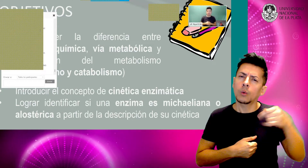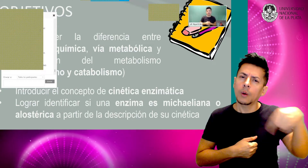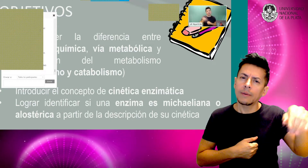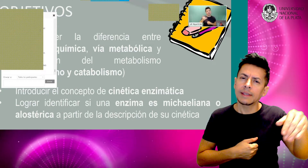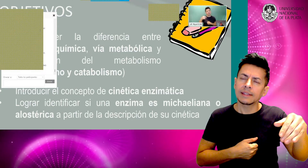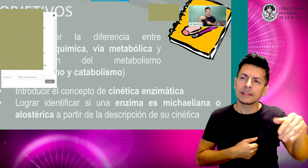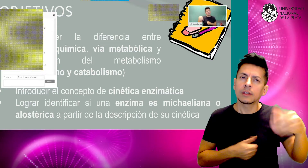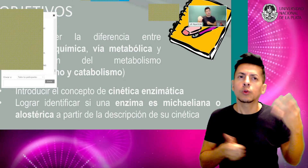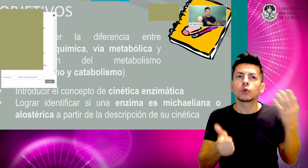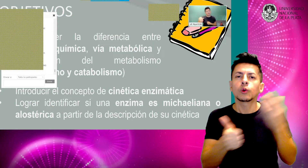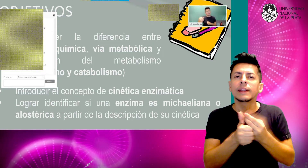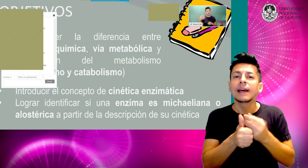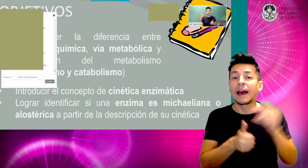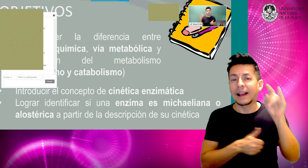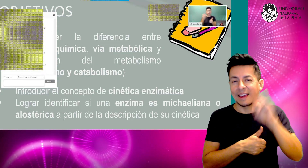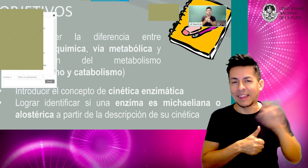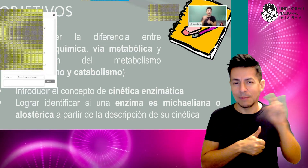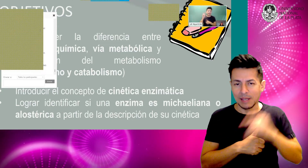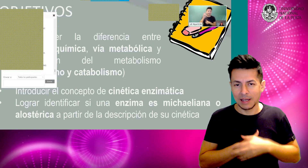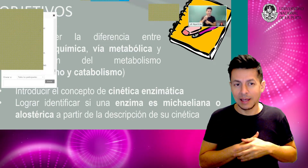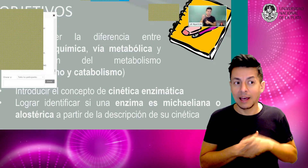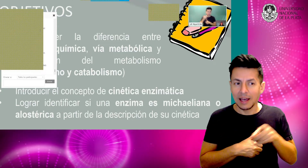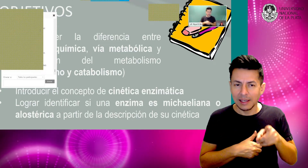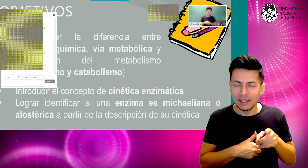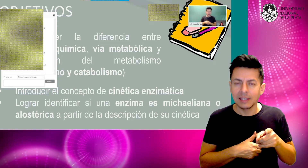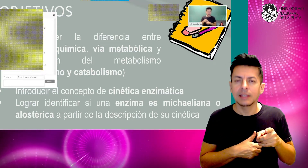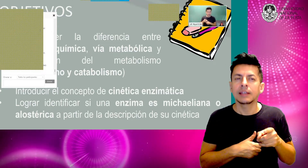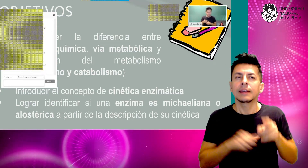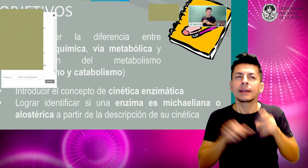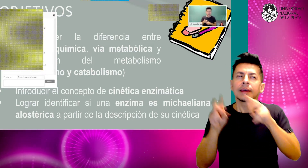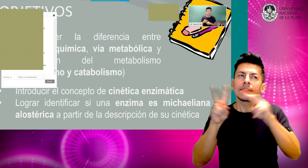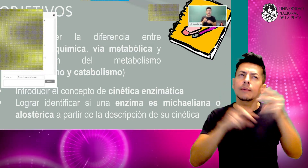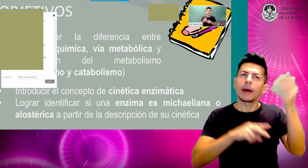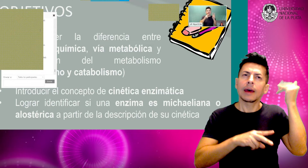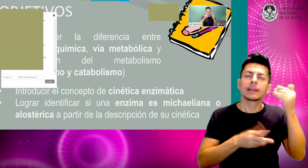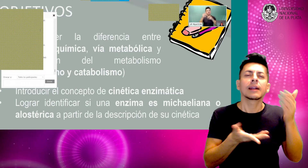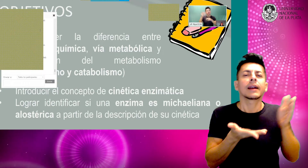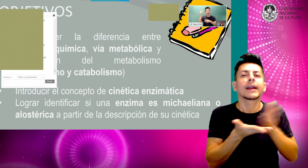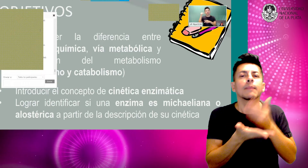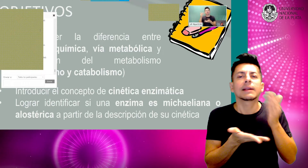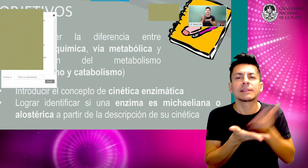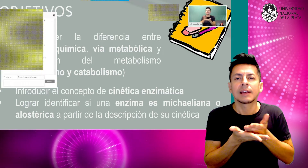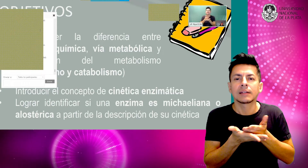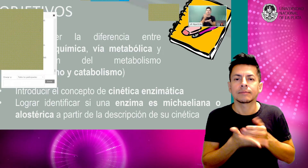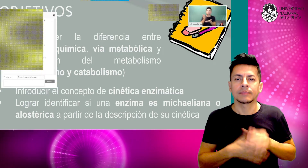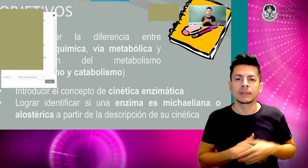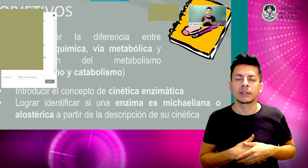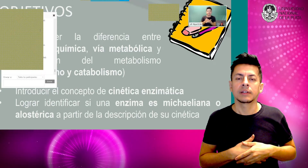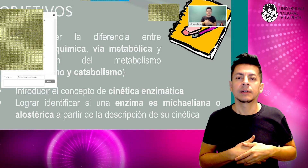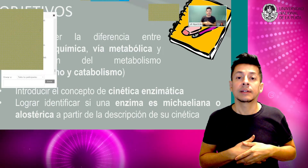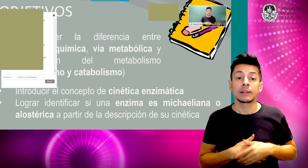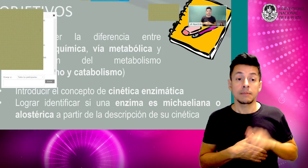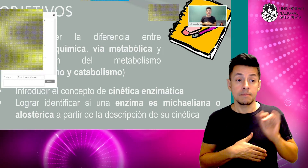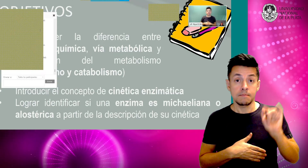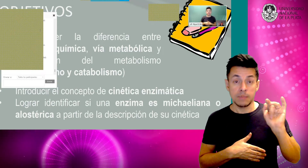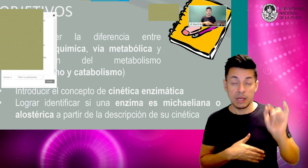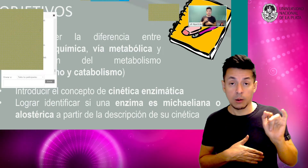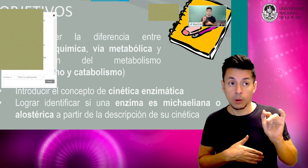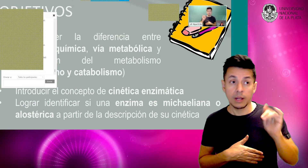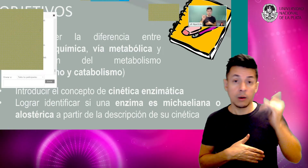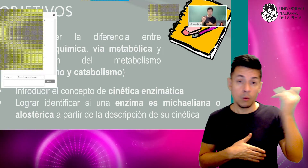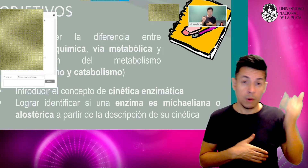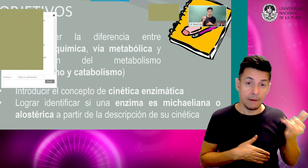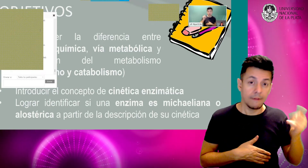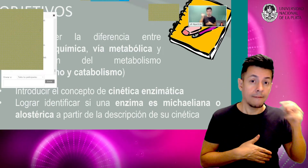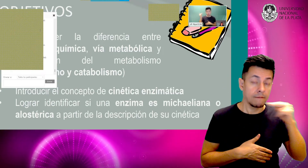tutorías académicas, en donde ven y repasan los contenidos teóricos que vimos esta semana. Y después, miércoles, jueves y viernes